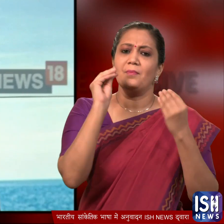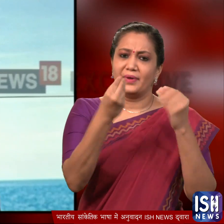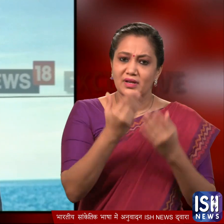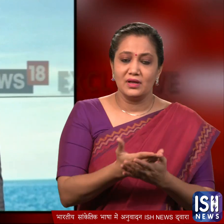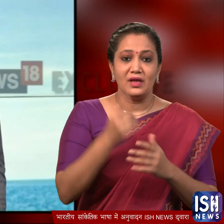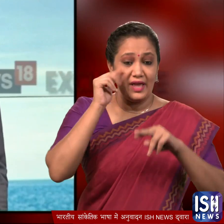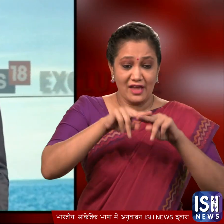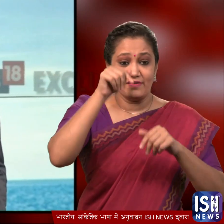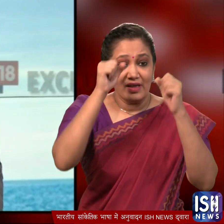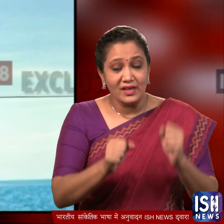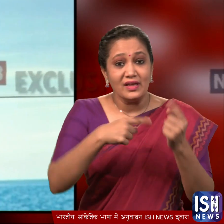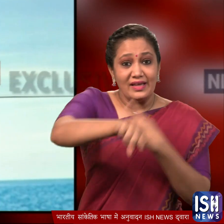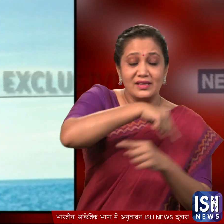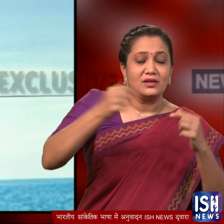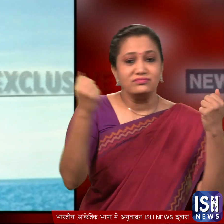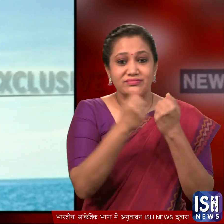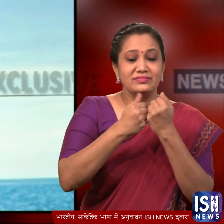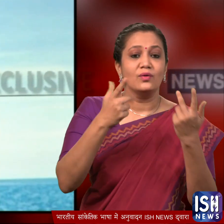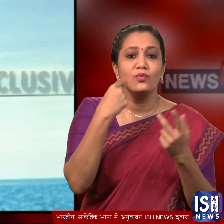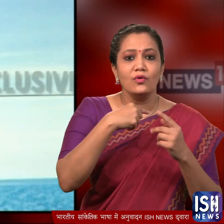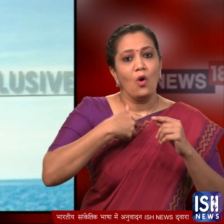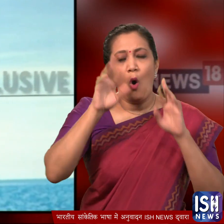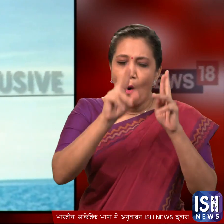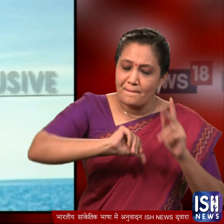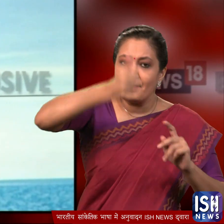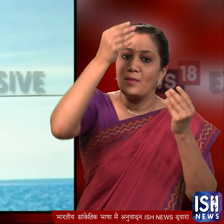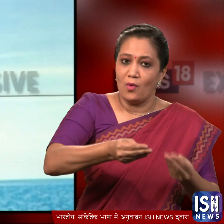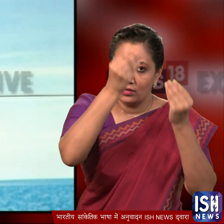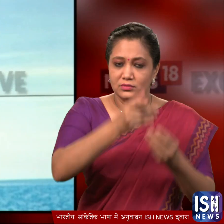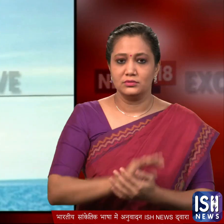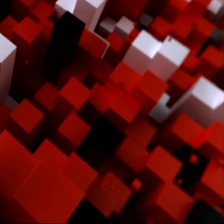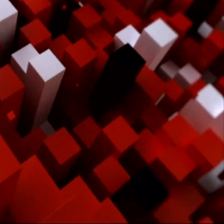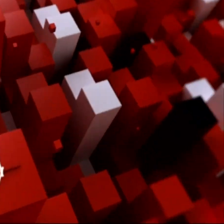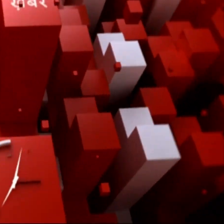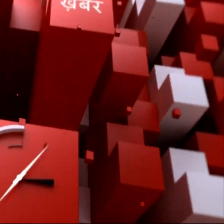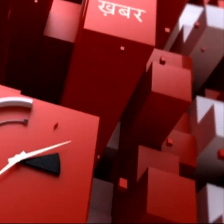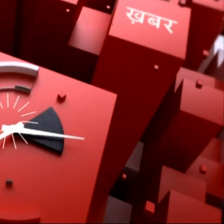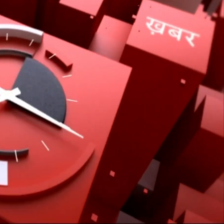माना जाता है, क्योंकि टिकट के लिए मारामारी तो उसी पार्टी में होती है जिसके जीत की उम्मीद लोगों को ज्यादा दिखे।